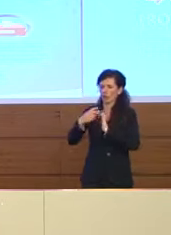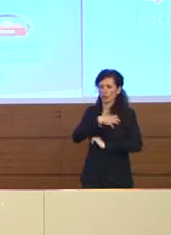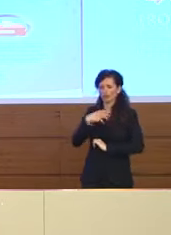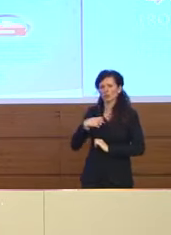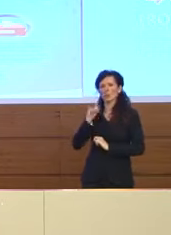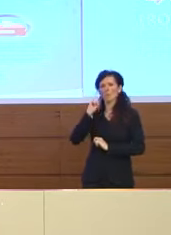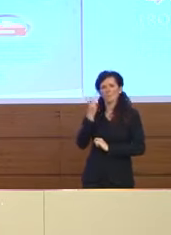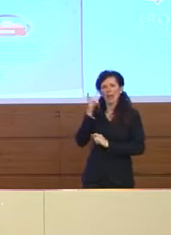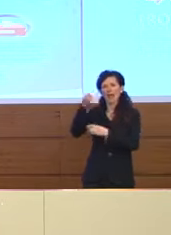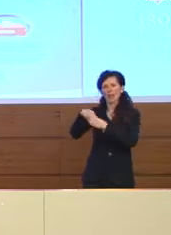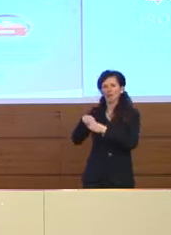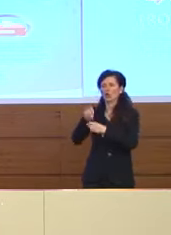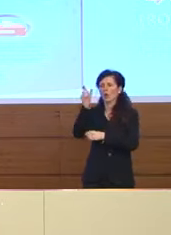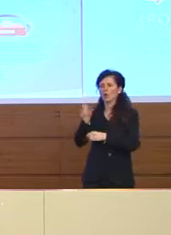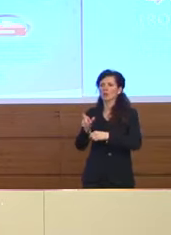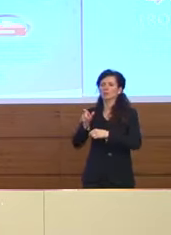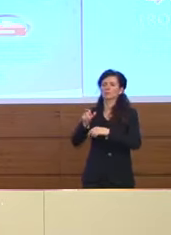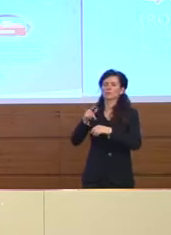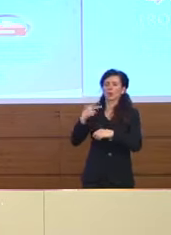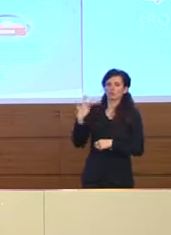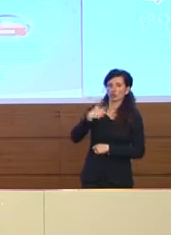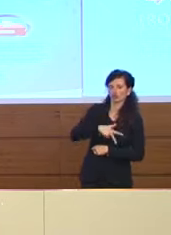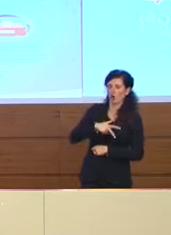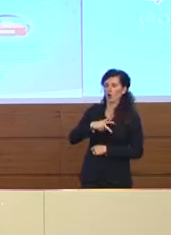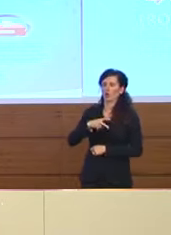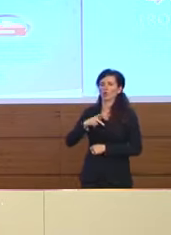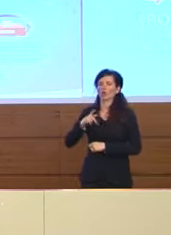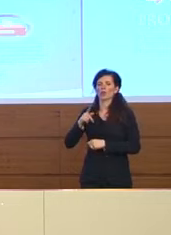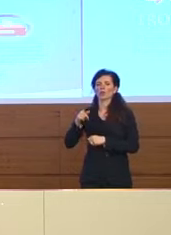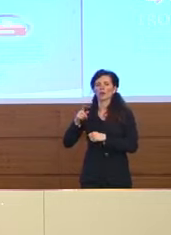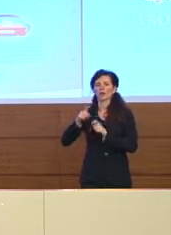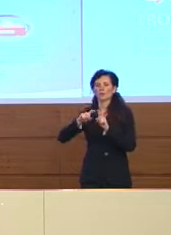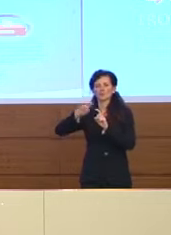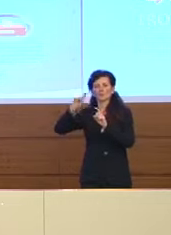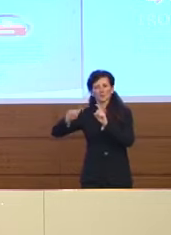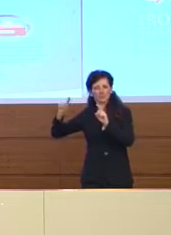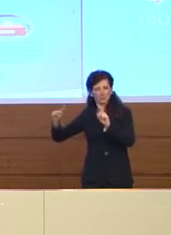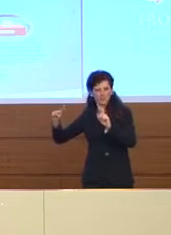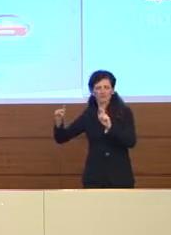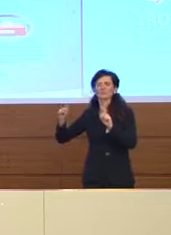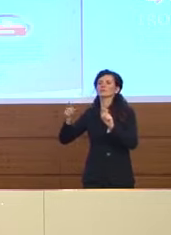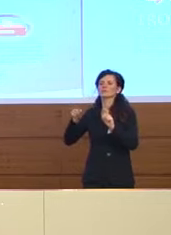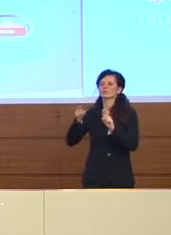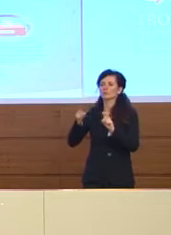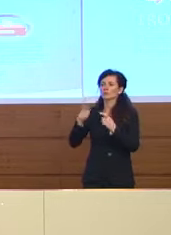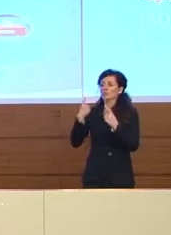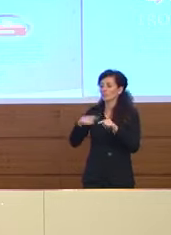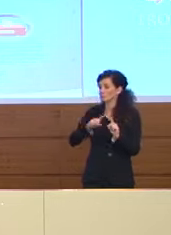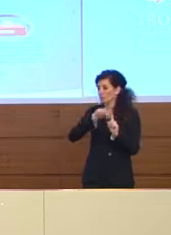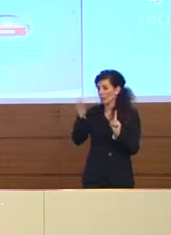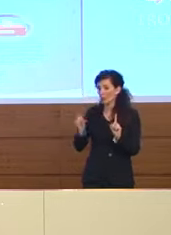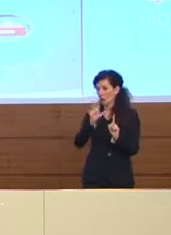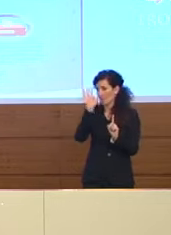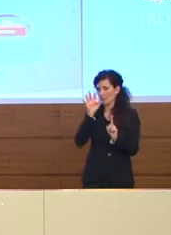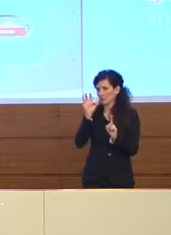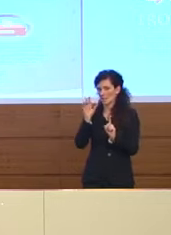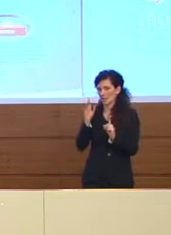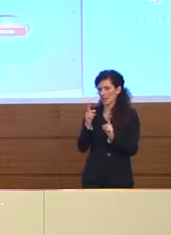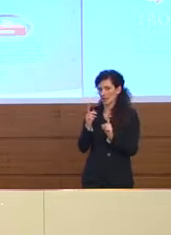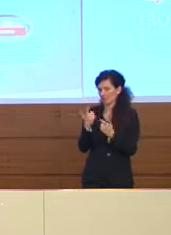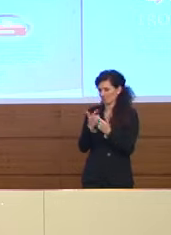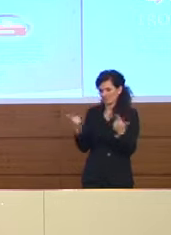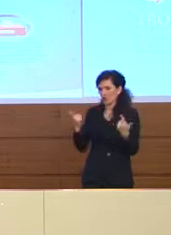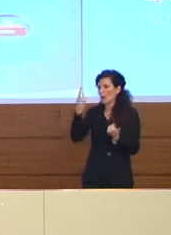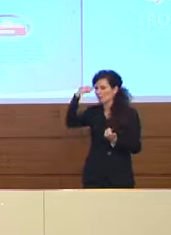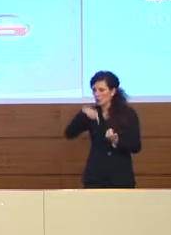questo ad oggi mi sembra non sia avvenuto ma il presidente del consiglio ha spiazzato perché ha creato la task force nella quale c'è uno psicologo un sociologo